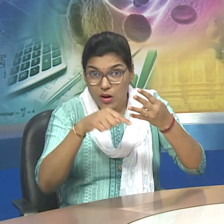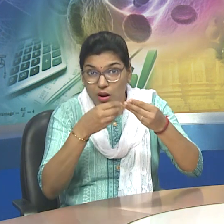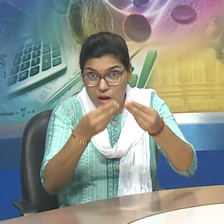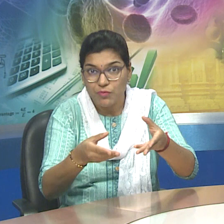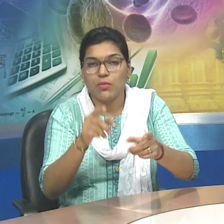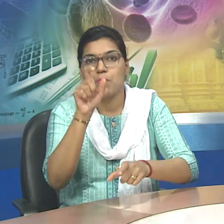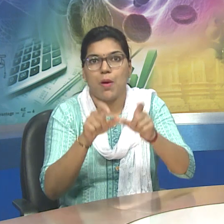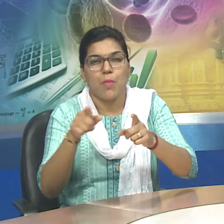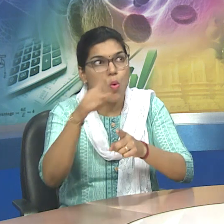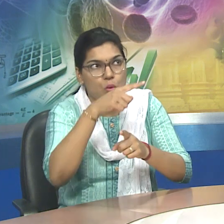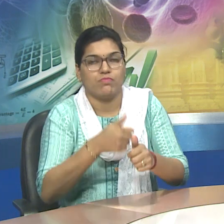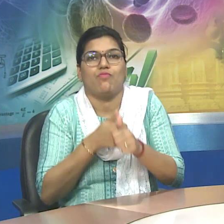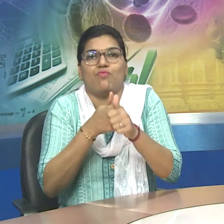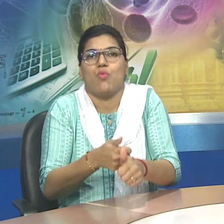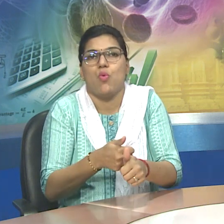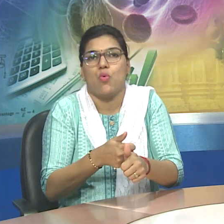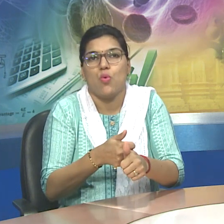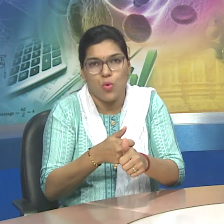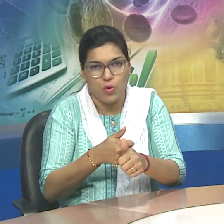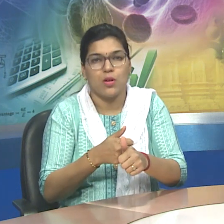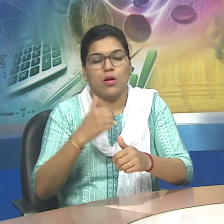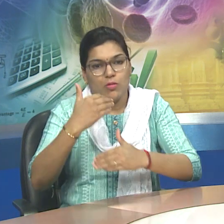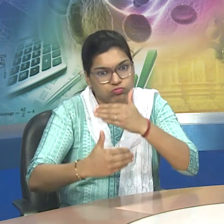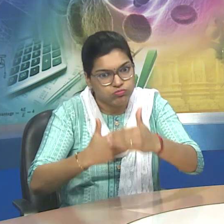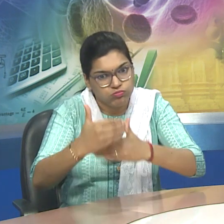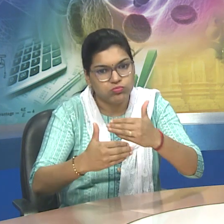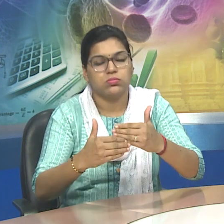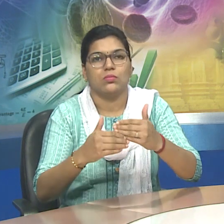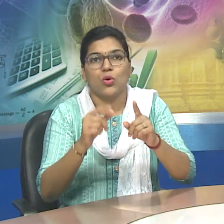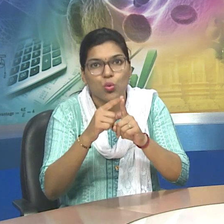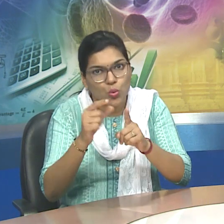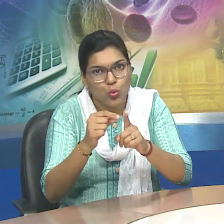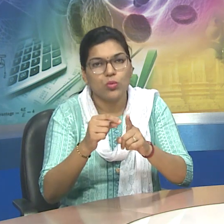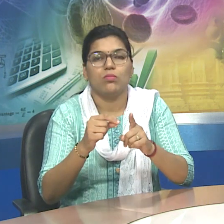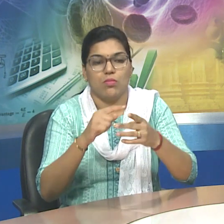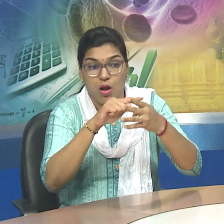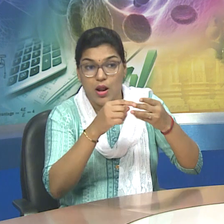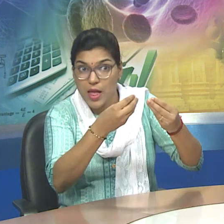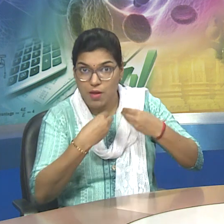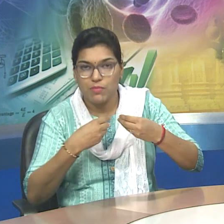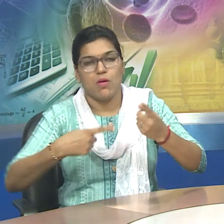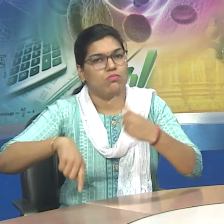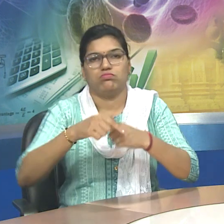तो ये चारों घटक मिल करके एक राज्य का निर्माण करते हैं।